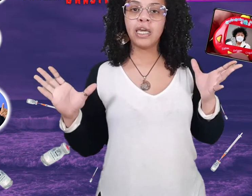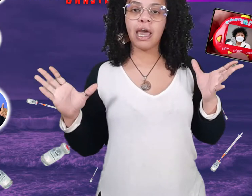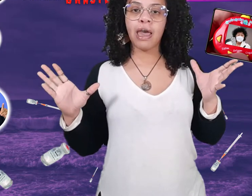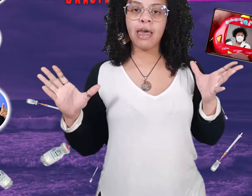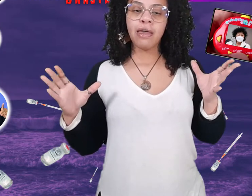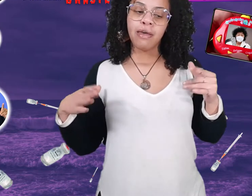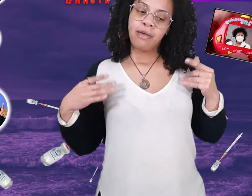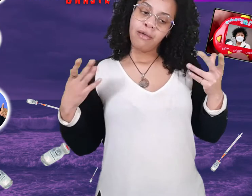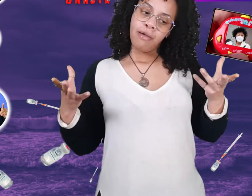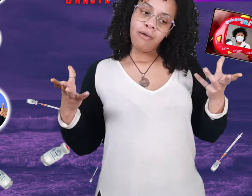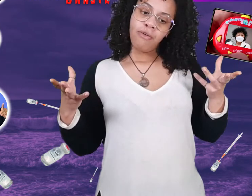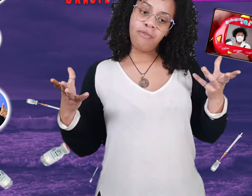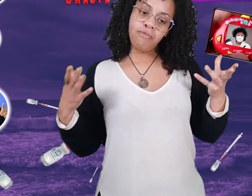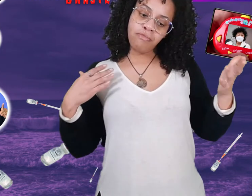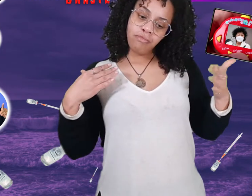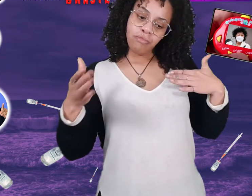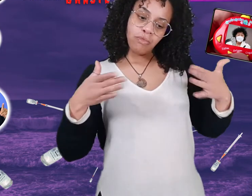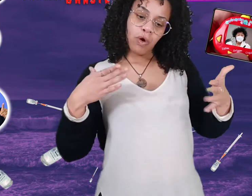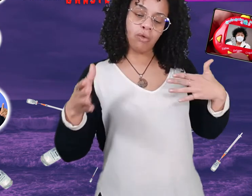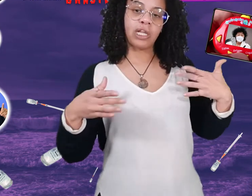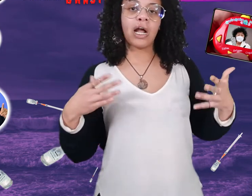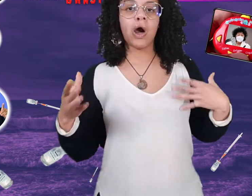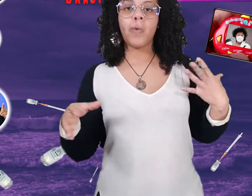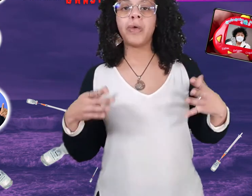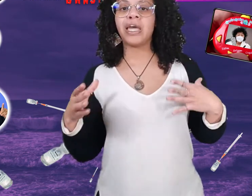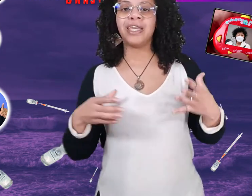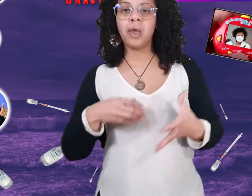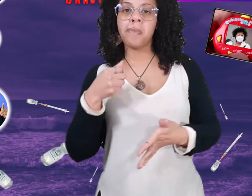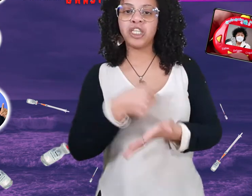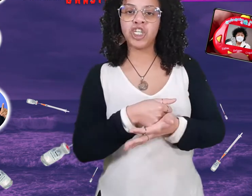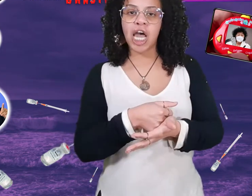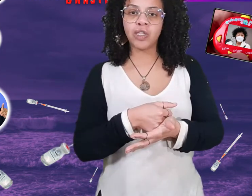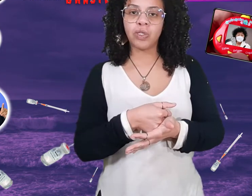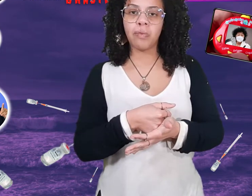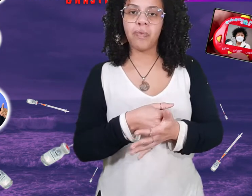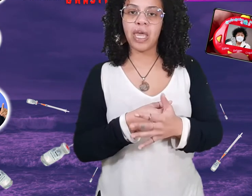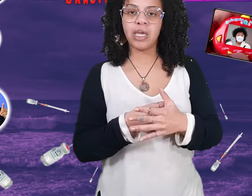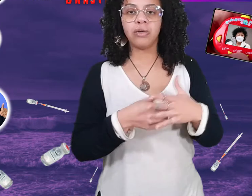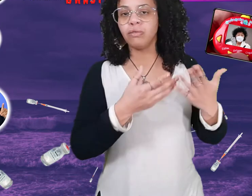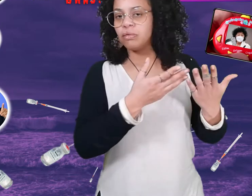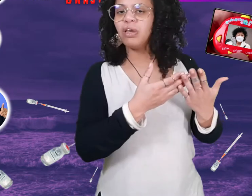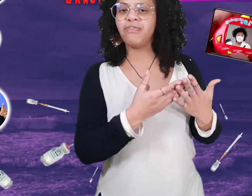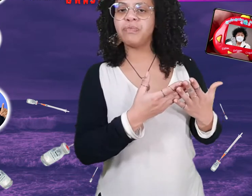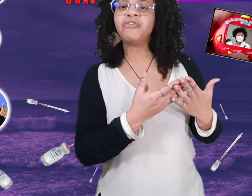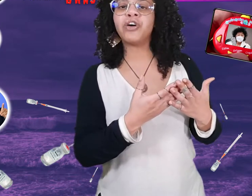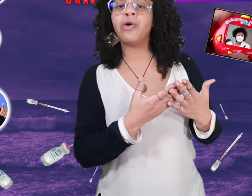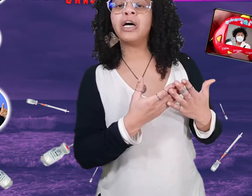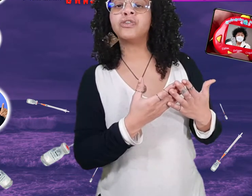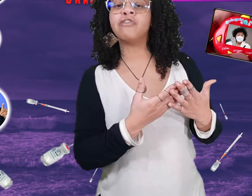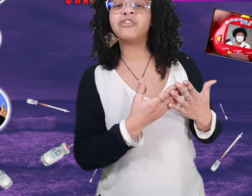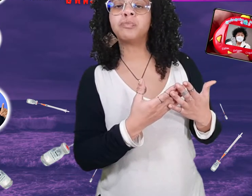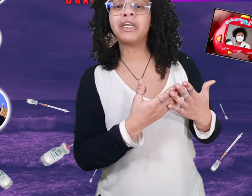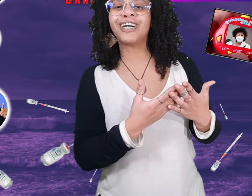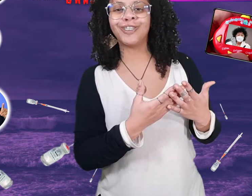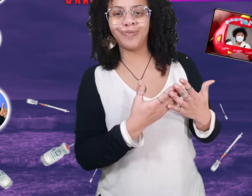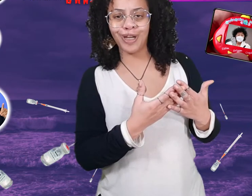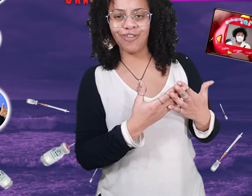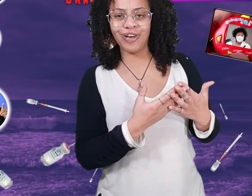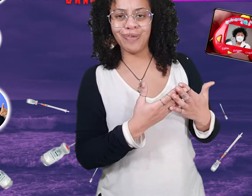é um contragolpe aí, imediato também. E vamos ver o Randolph explicando